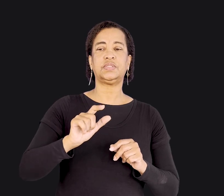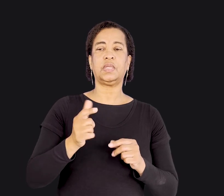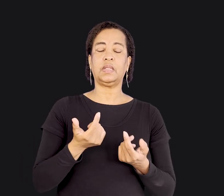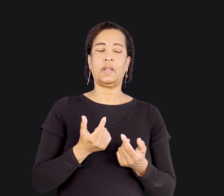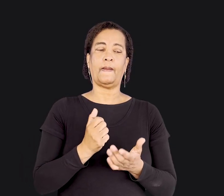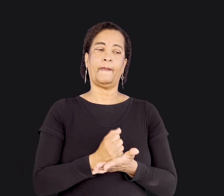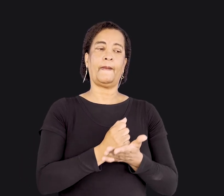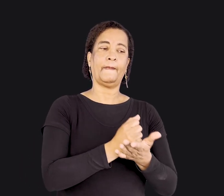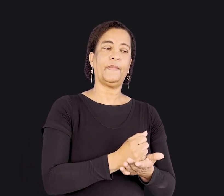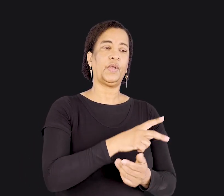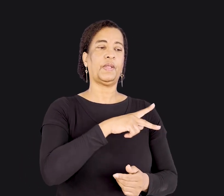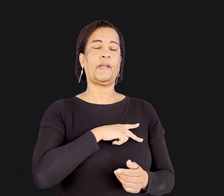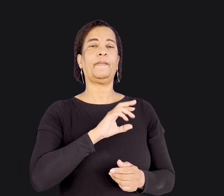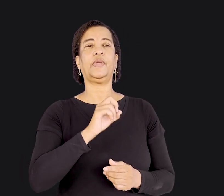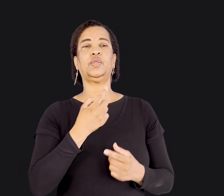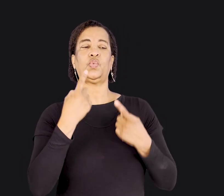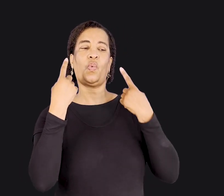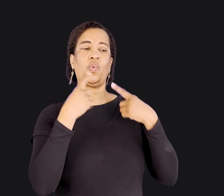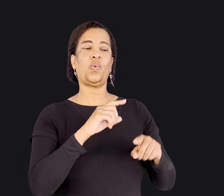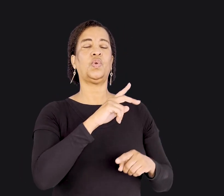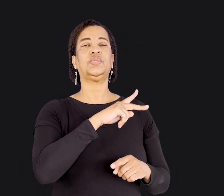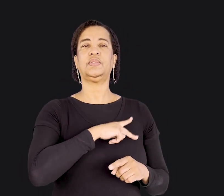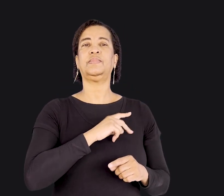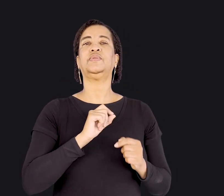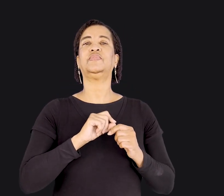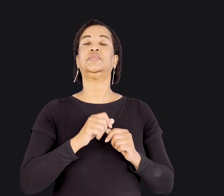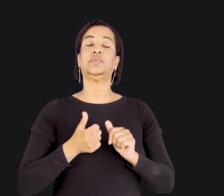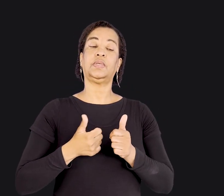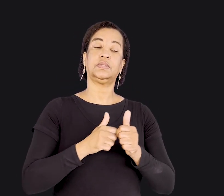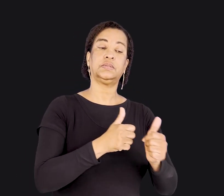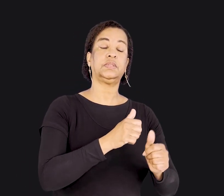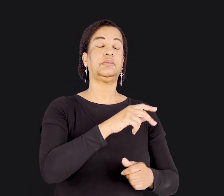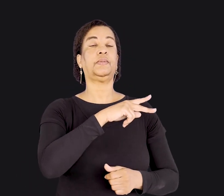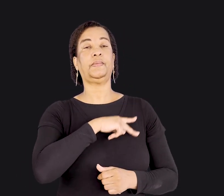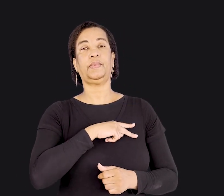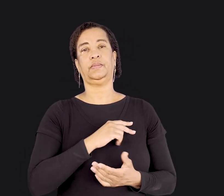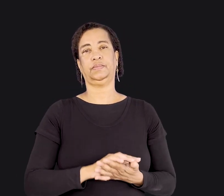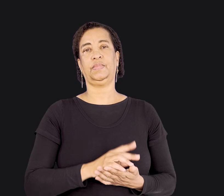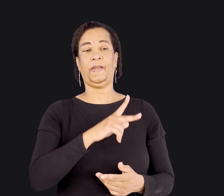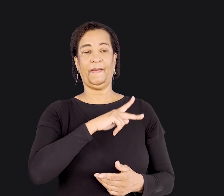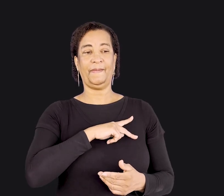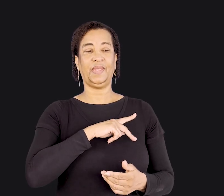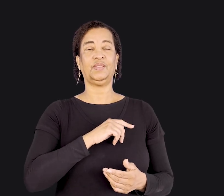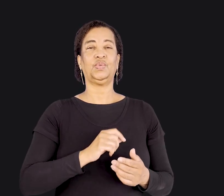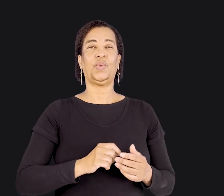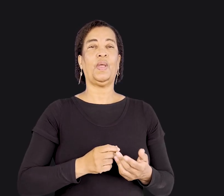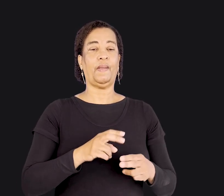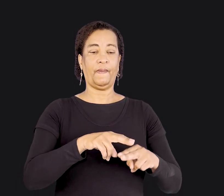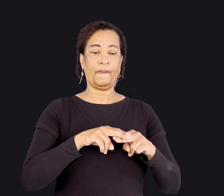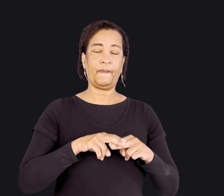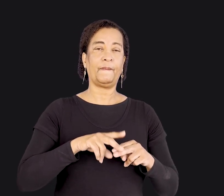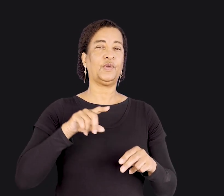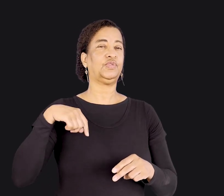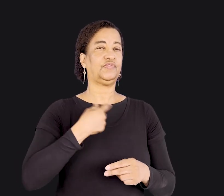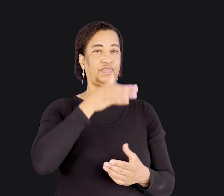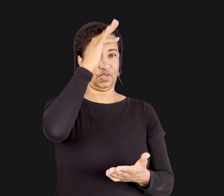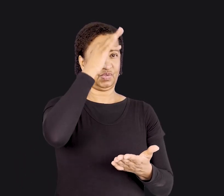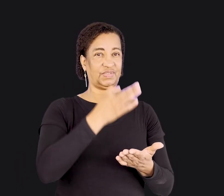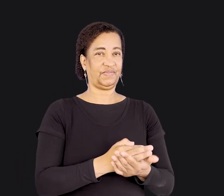contra Pedro, transformando-se em seguidores de Pedro. E Pedro não é a fonte da nossa fé. Cristo é.